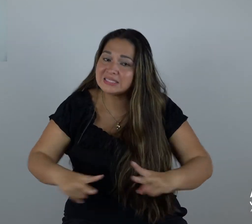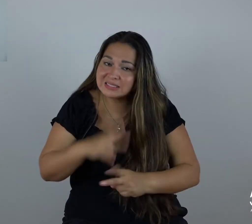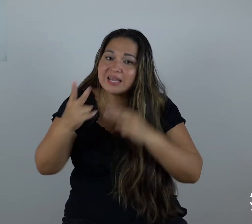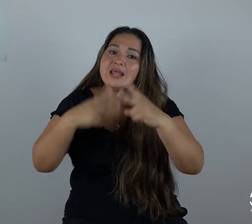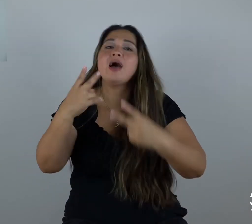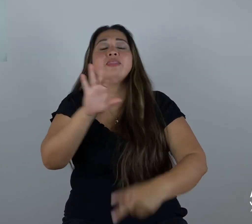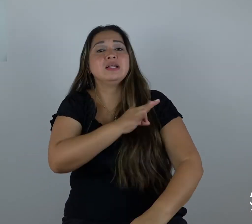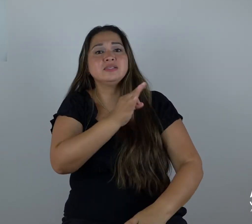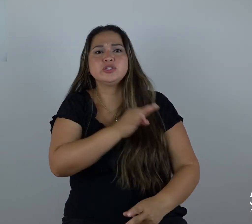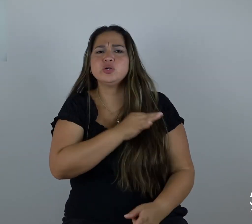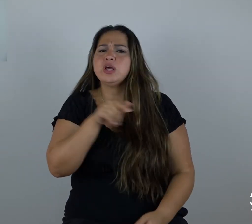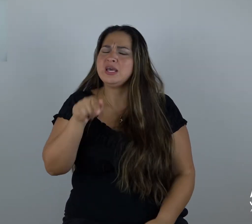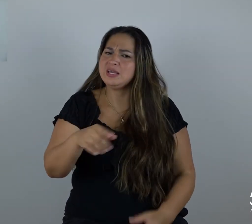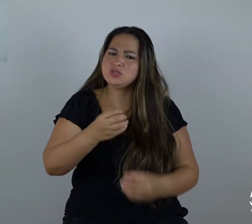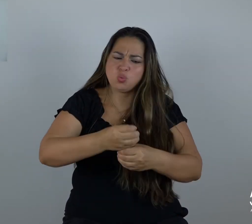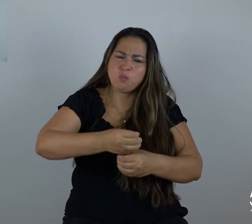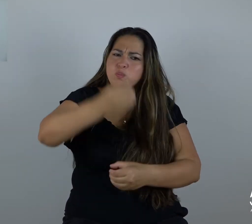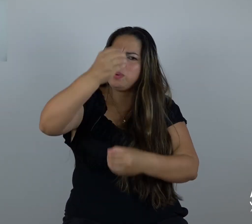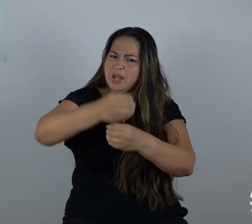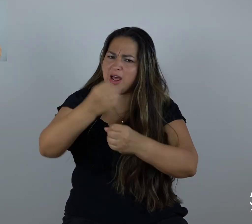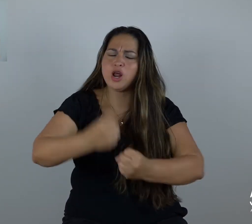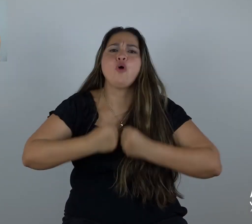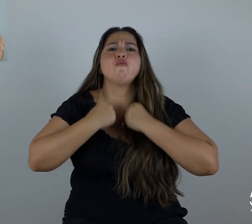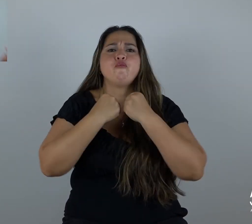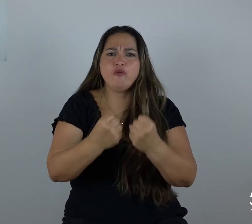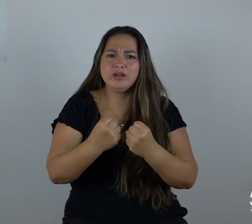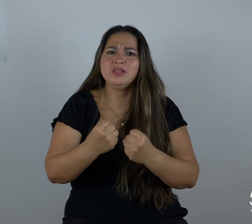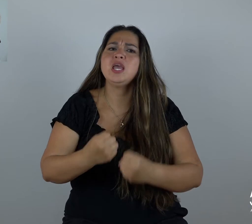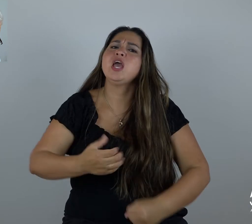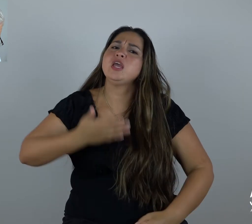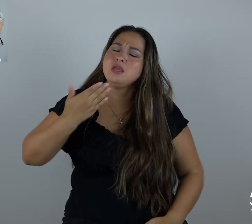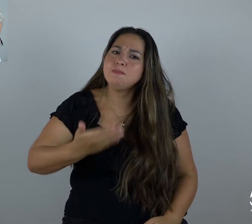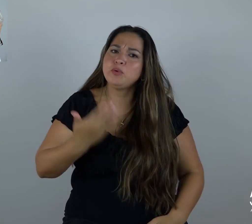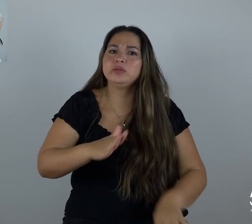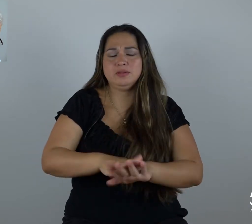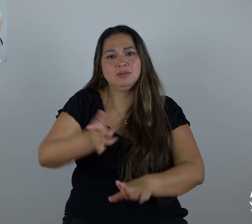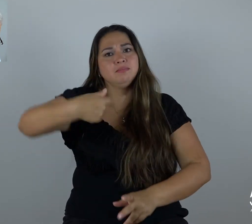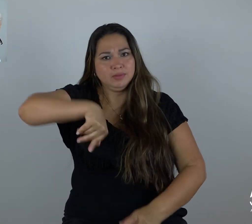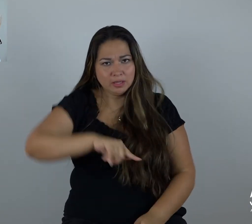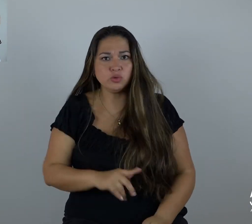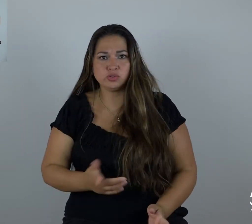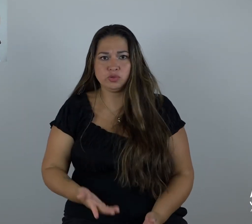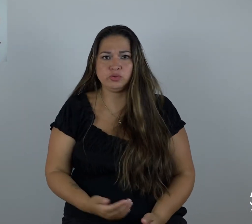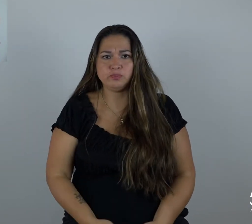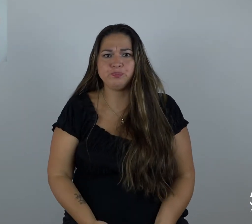un pilar importante en nosotros. Te quiero decir también